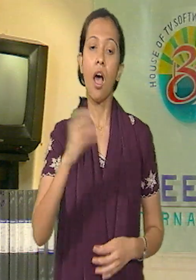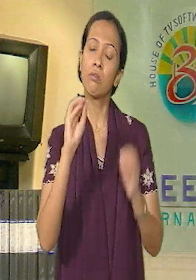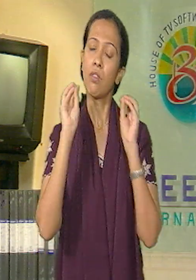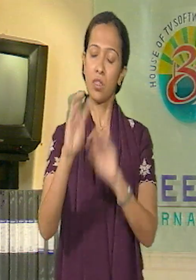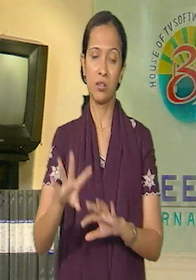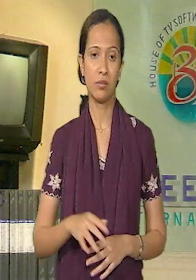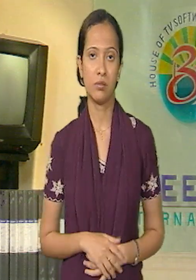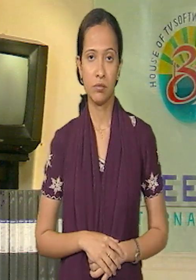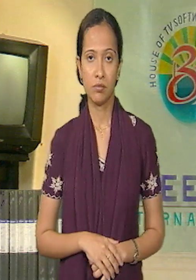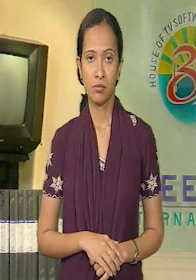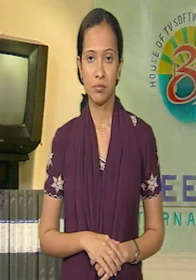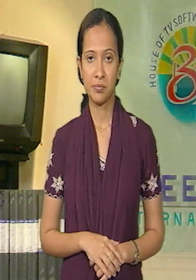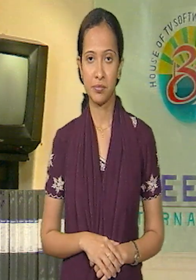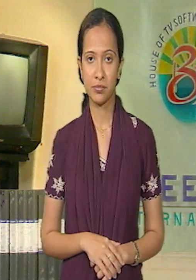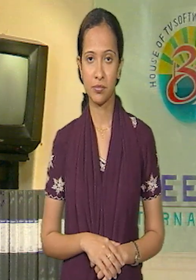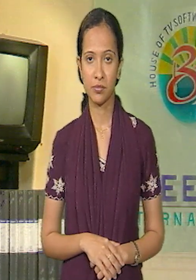फेंक के आओ बाहर।